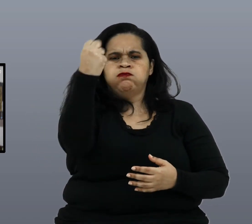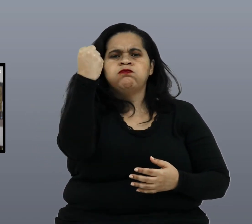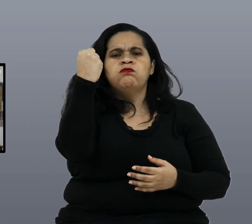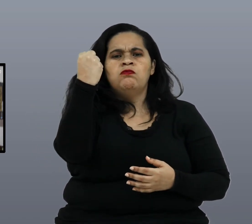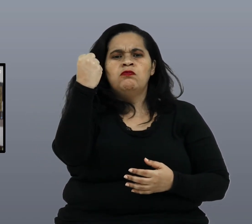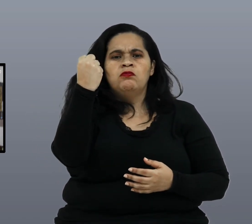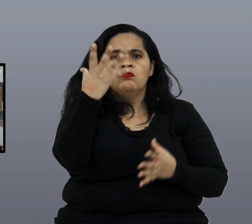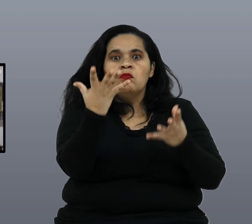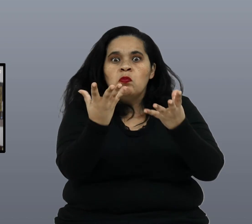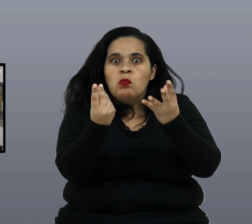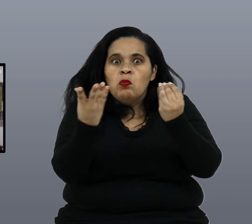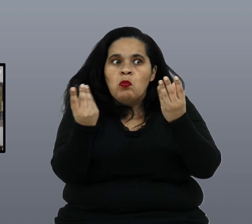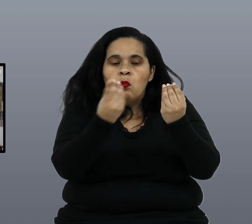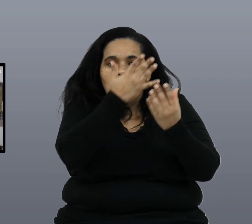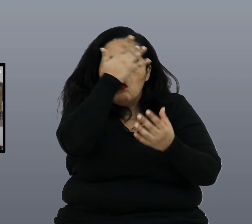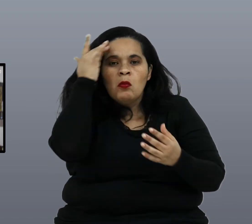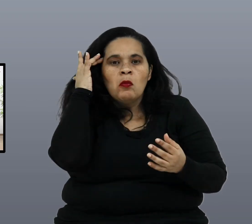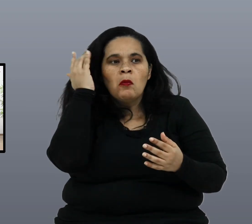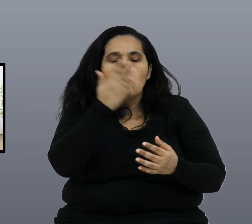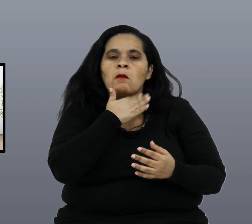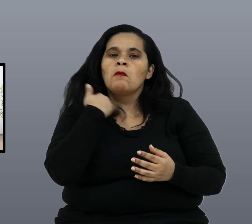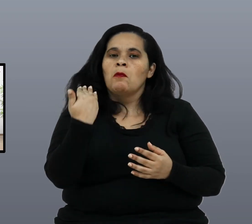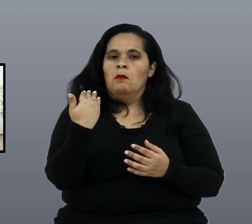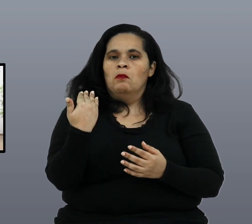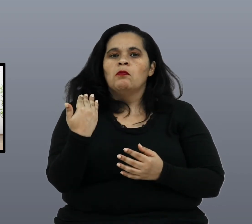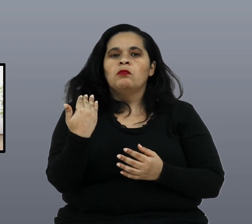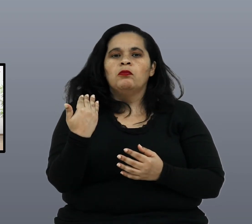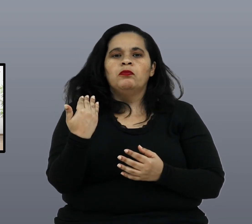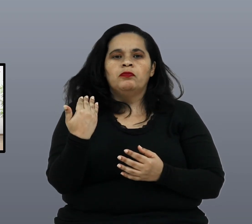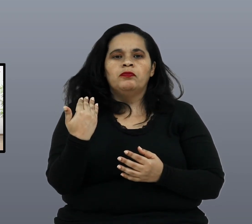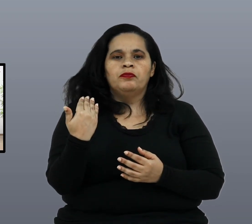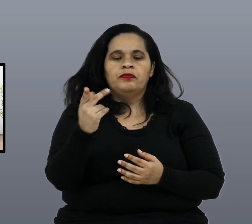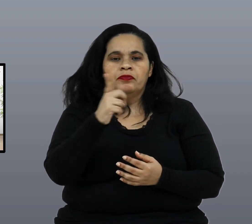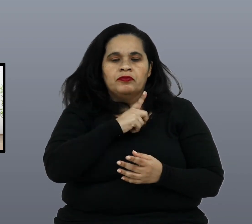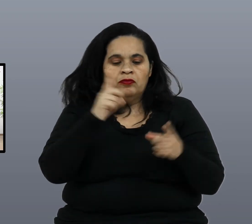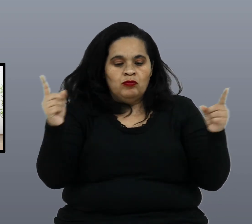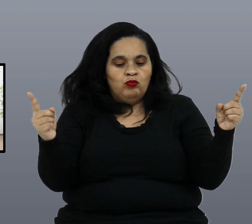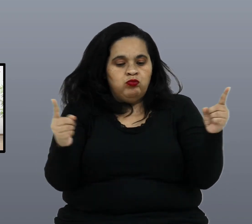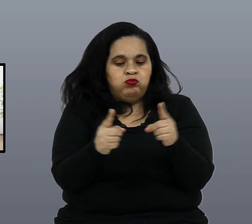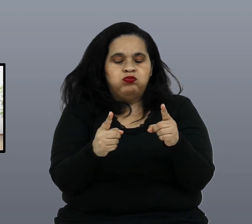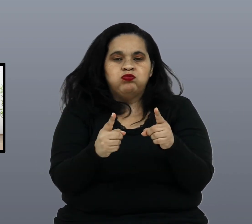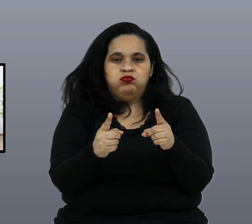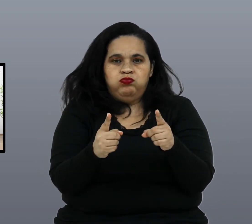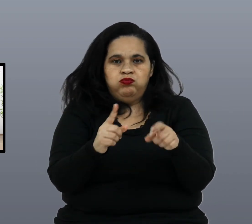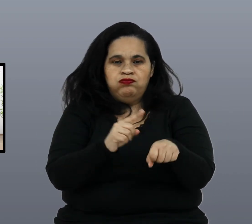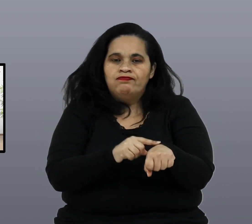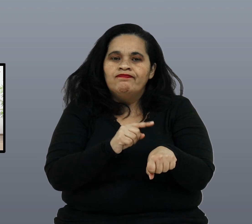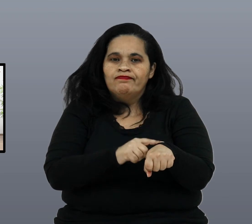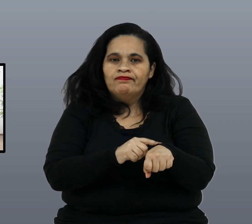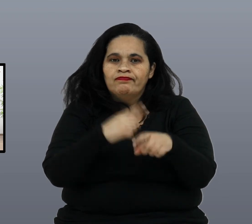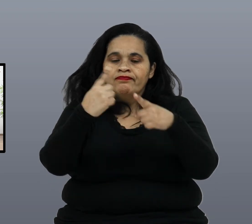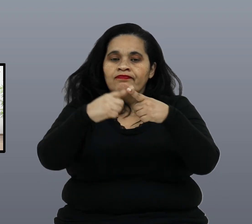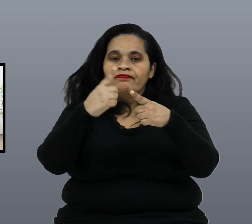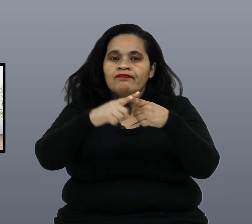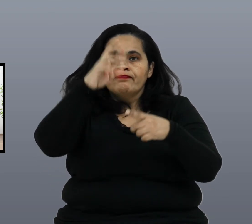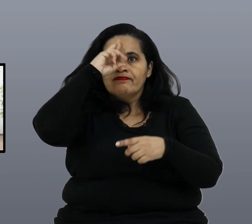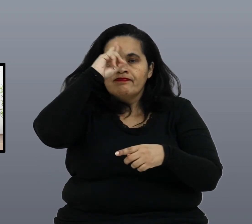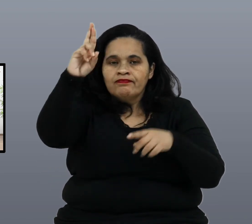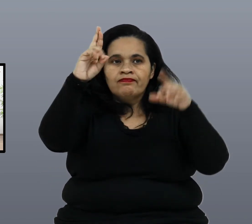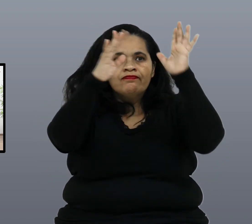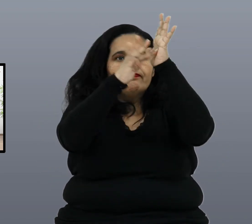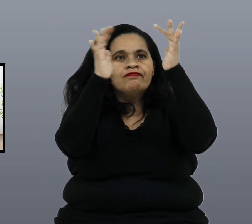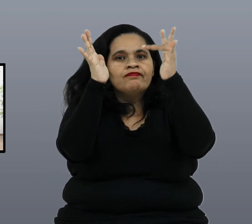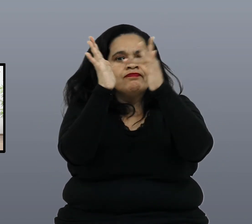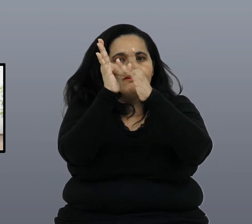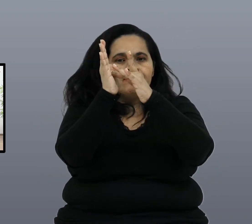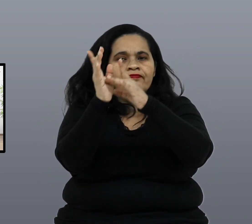muitos cristãos vão ser mortos. Por um curto período, né? Mas é um curto período, porque logo o Senhor se levanta, porque até